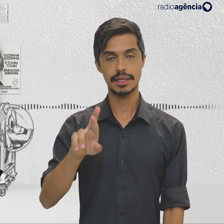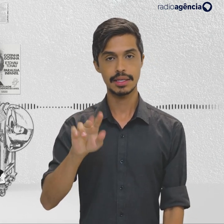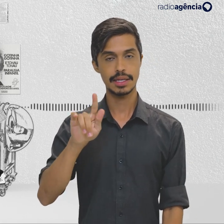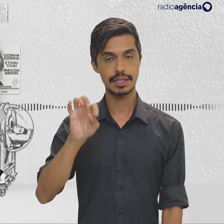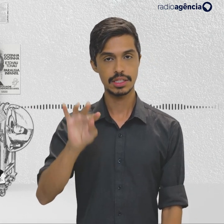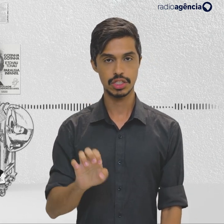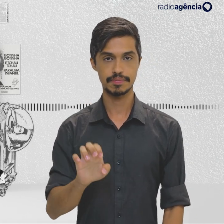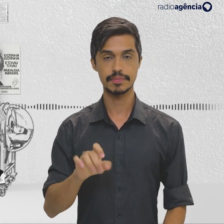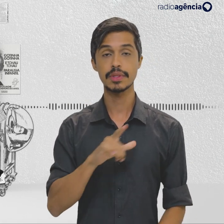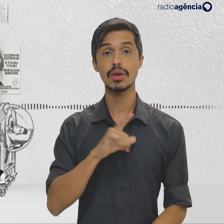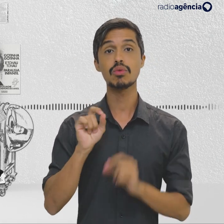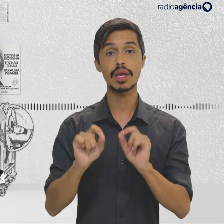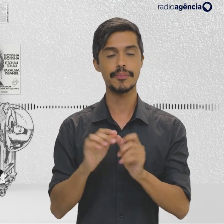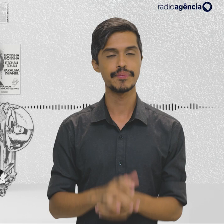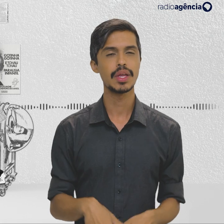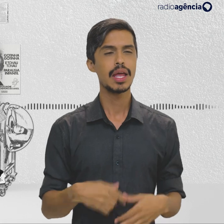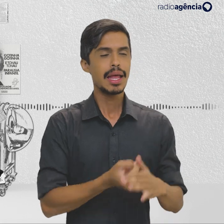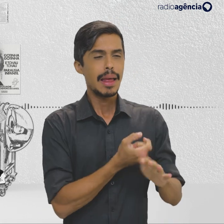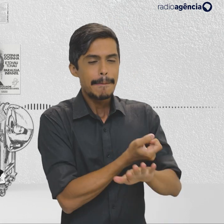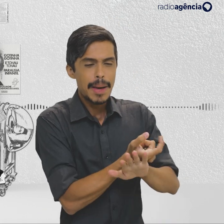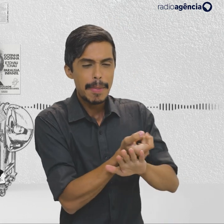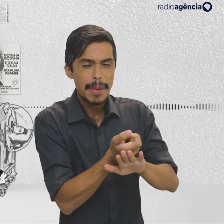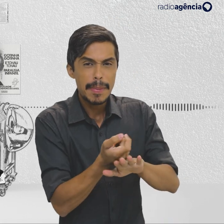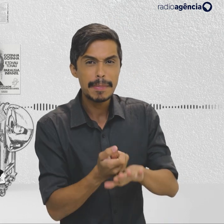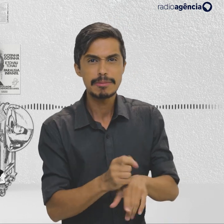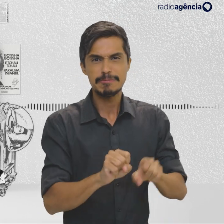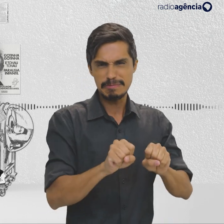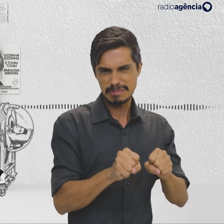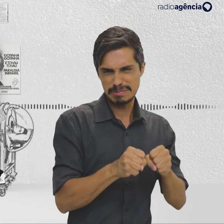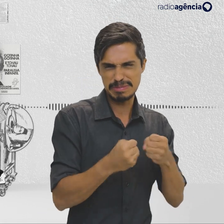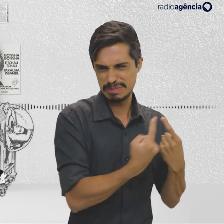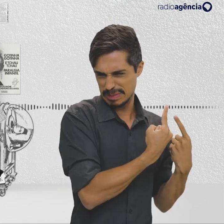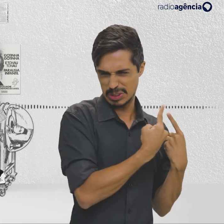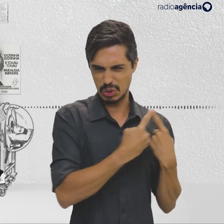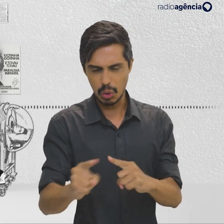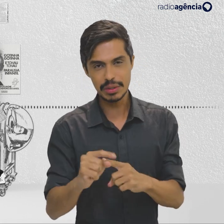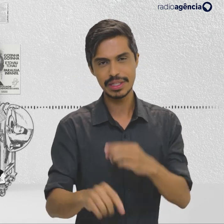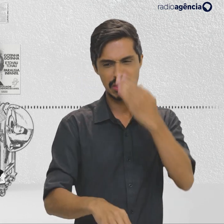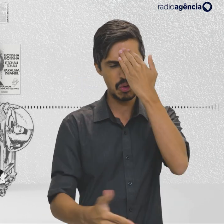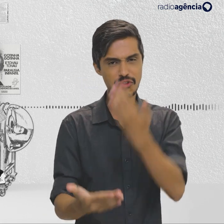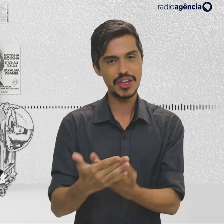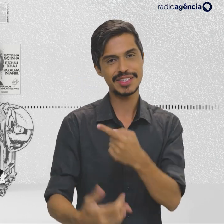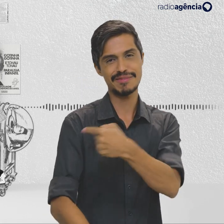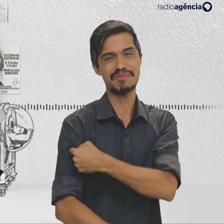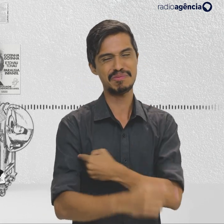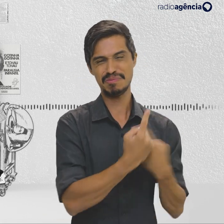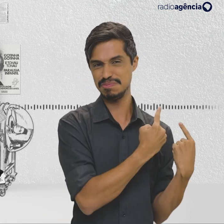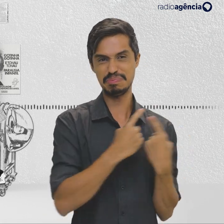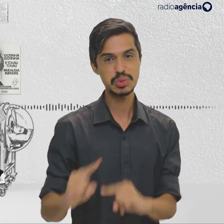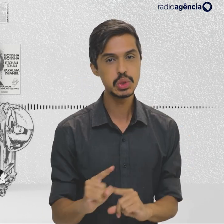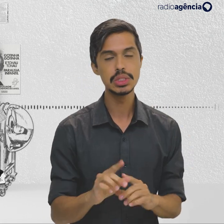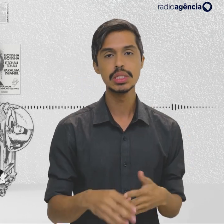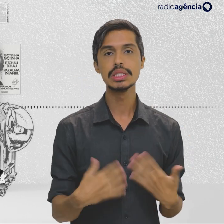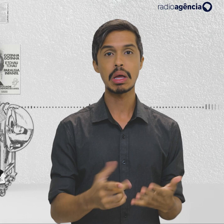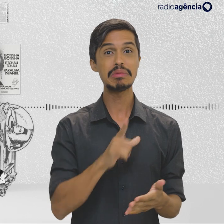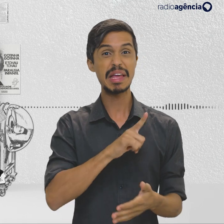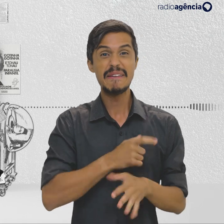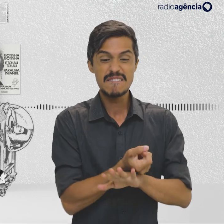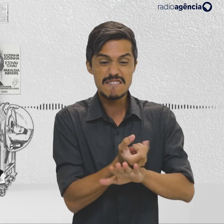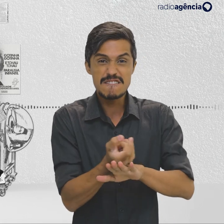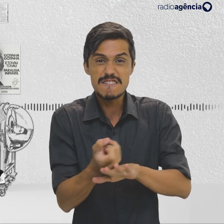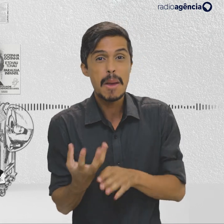GAT nós temos o ataque sistemático que existe na confiança que as pessoas têm nas vacinas temos disseminação de